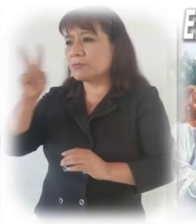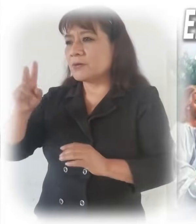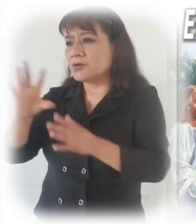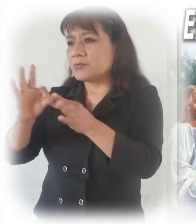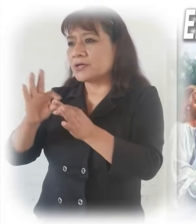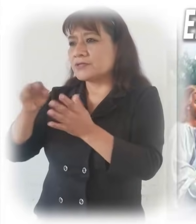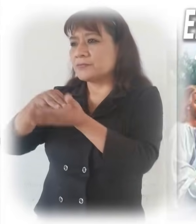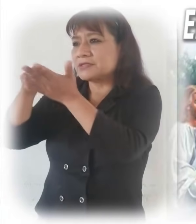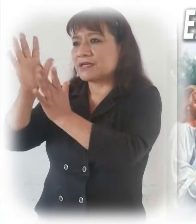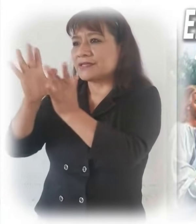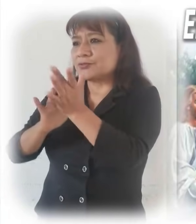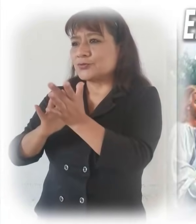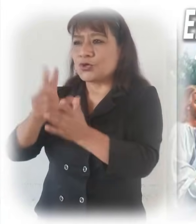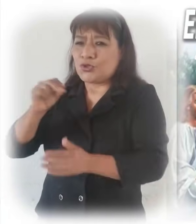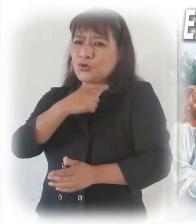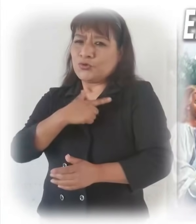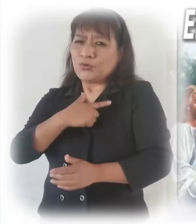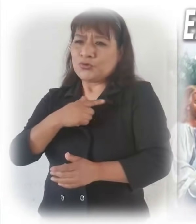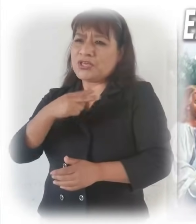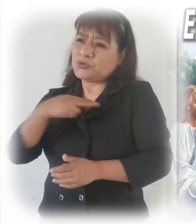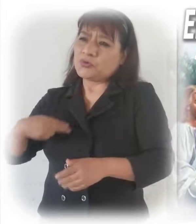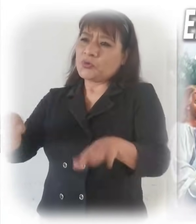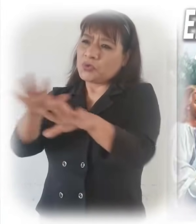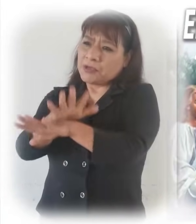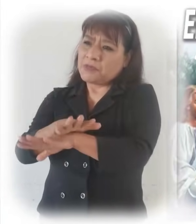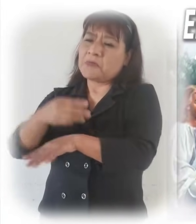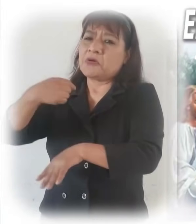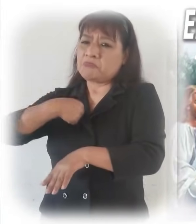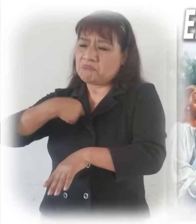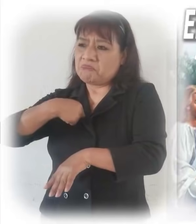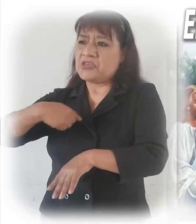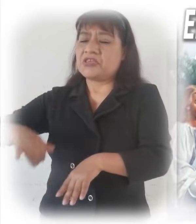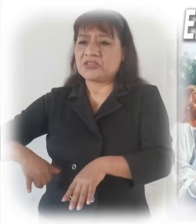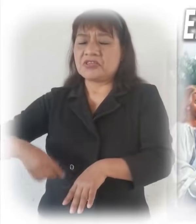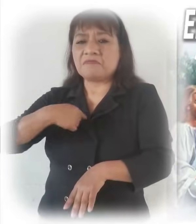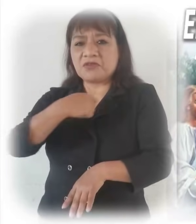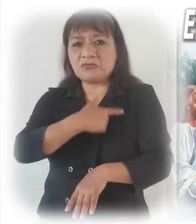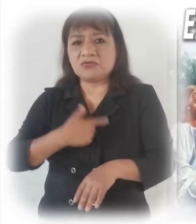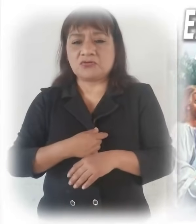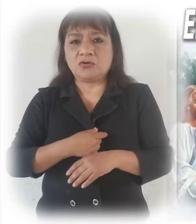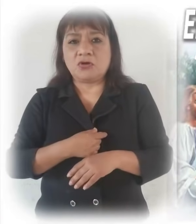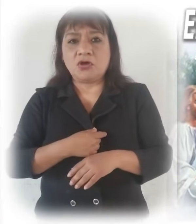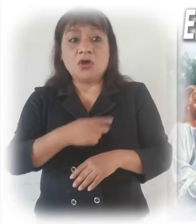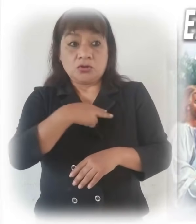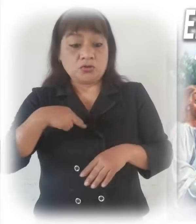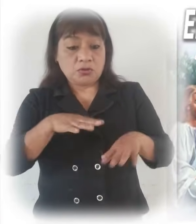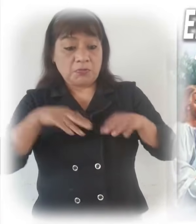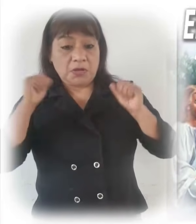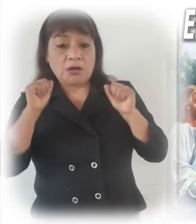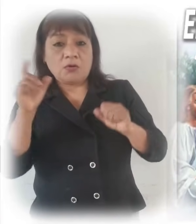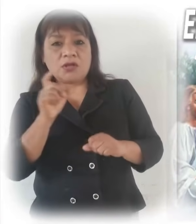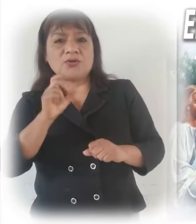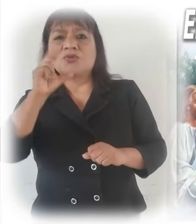de Jesús para adaptarlas a nuestros gustos e intereses. Nos echamos para atrás cuando no estamos